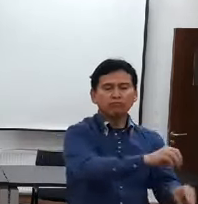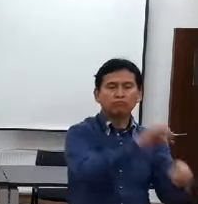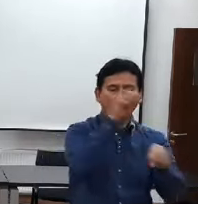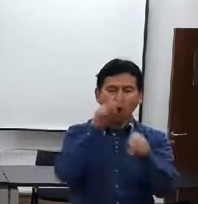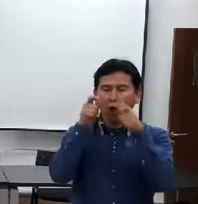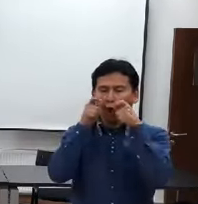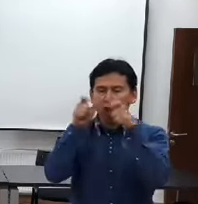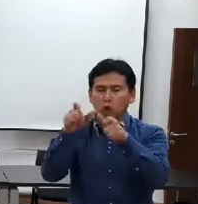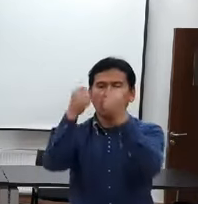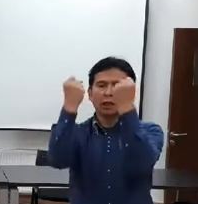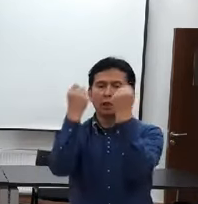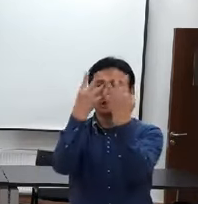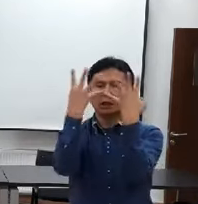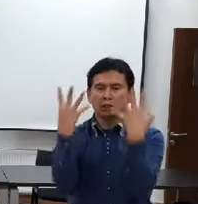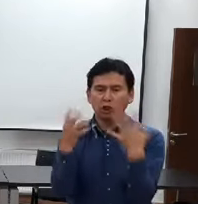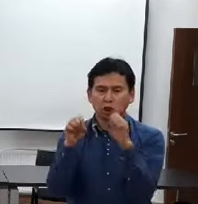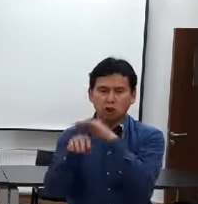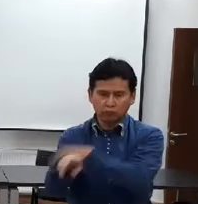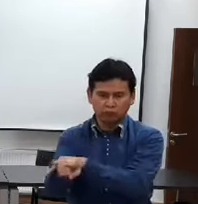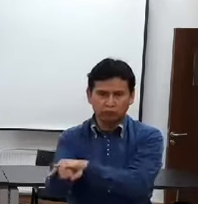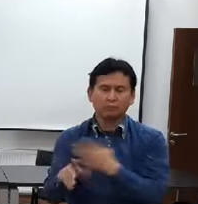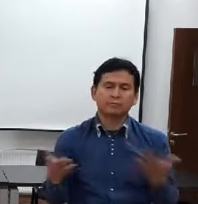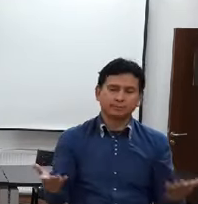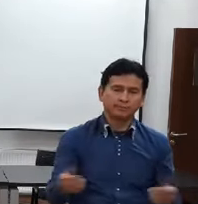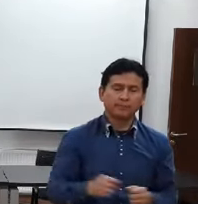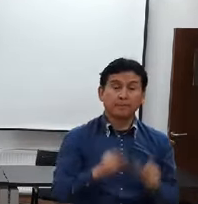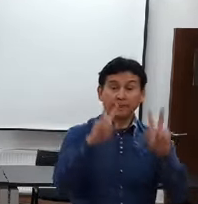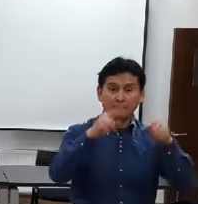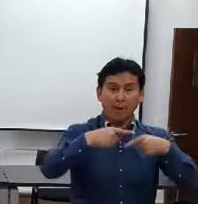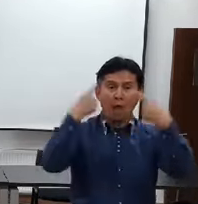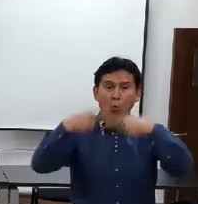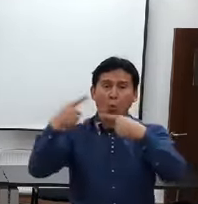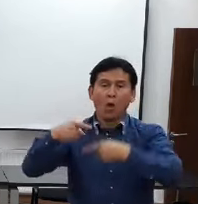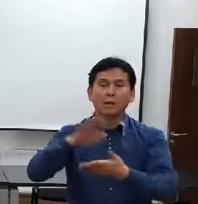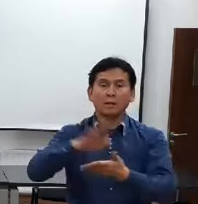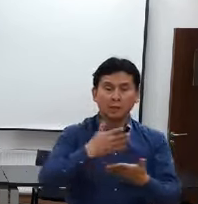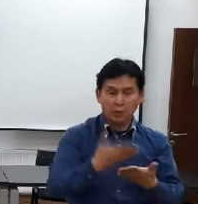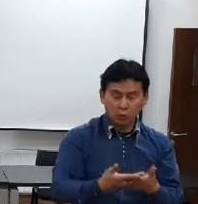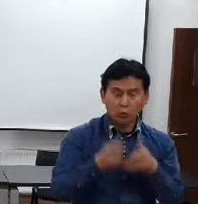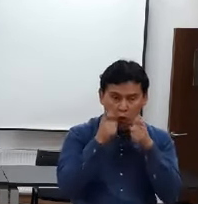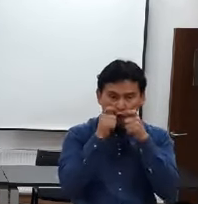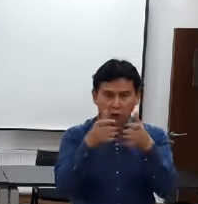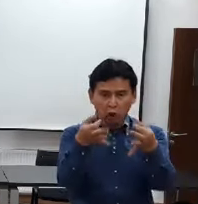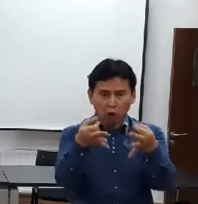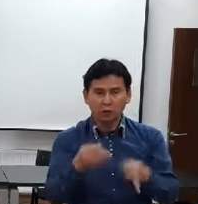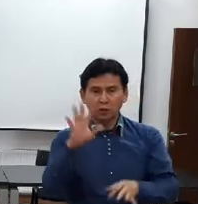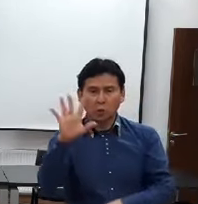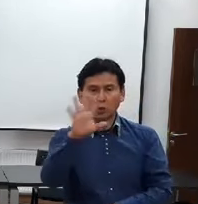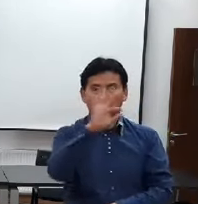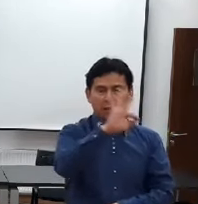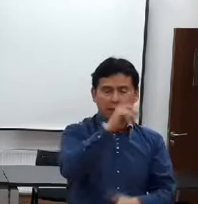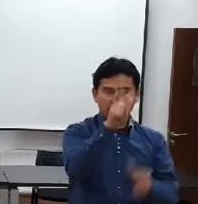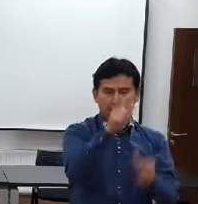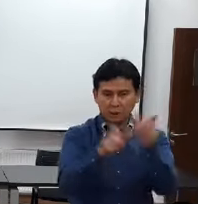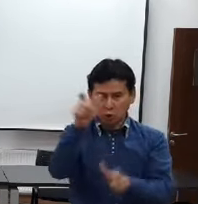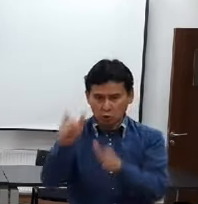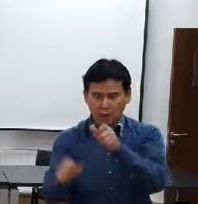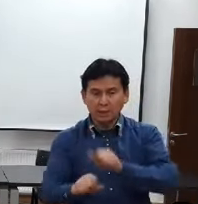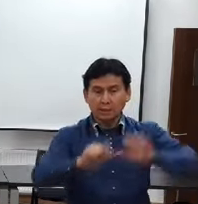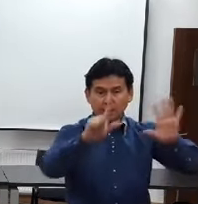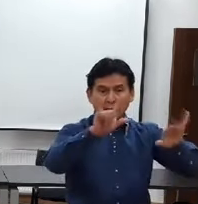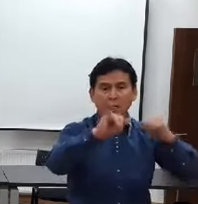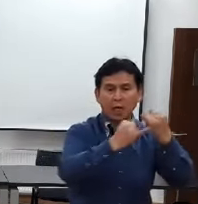control de detención. En cuanto a las aduanas sanitarias, fueron controladas en total 53 personas, 7 en la